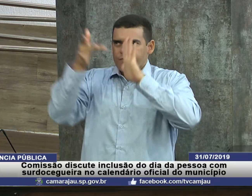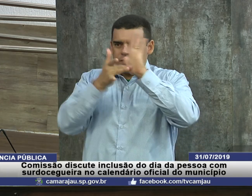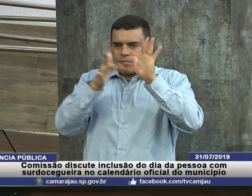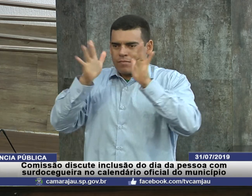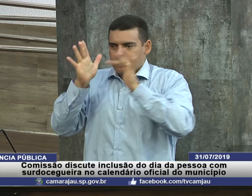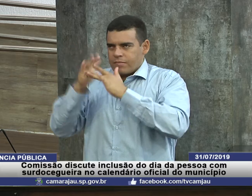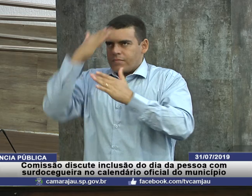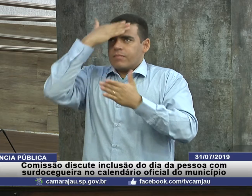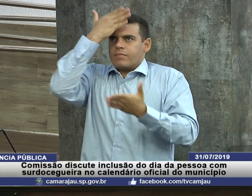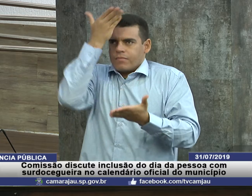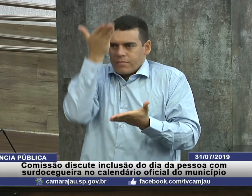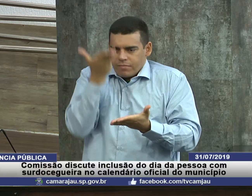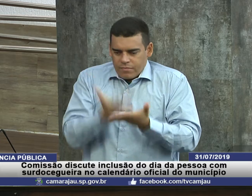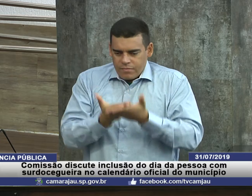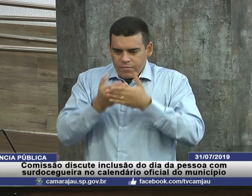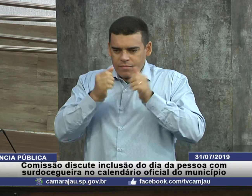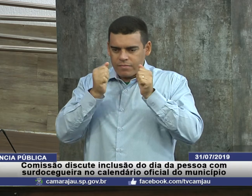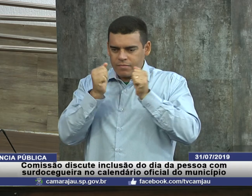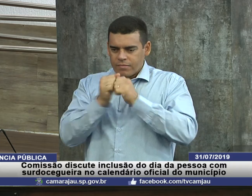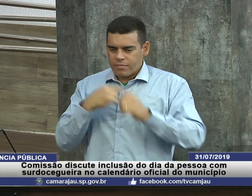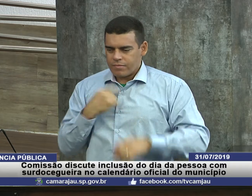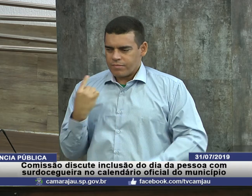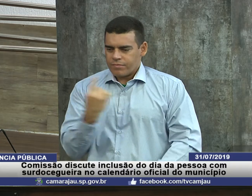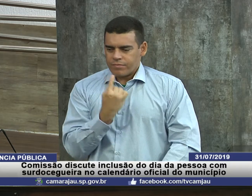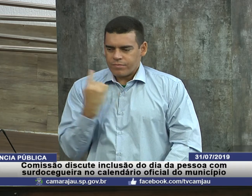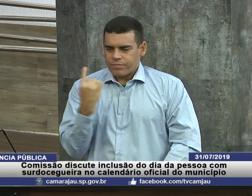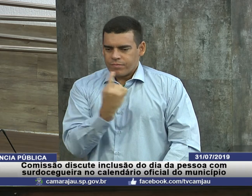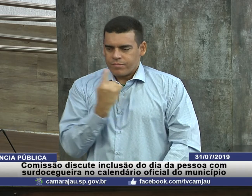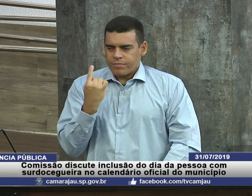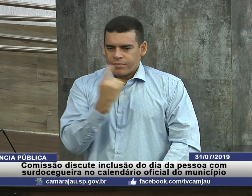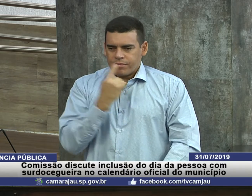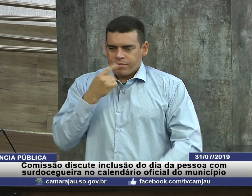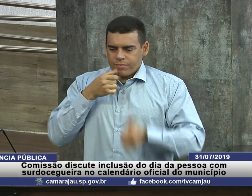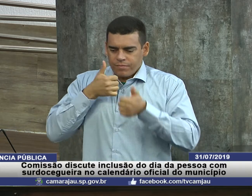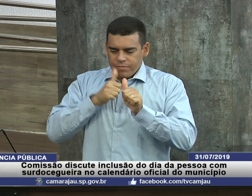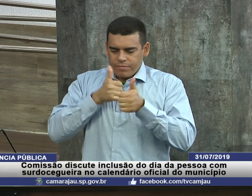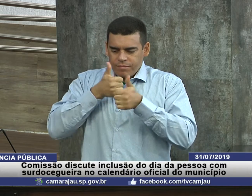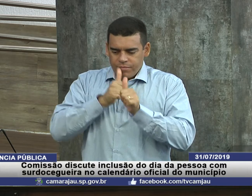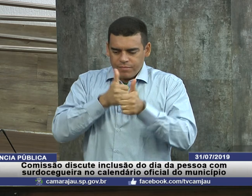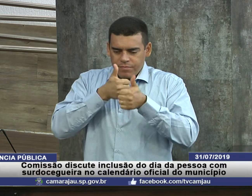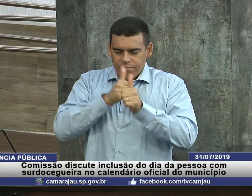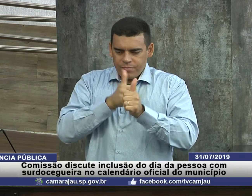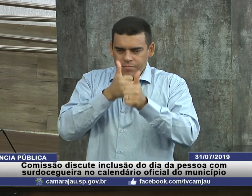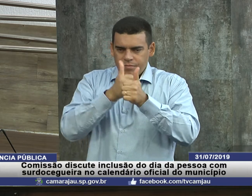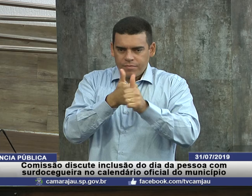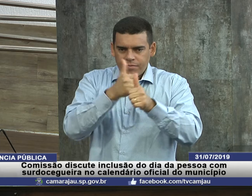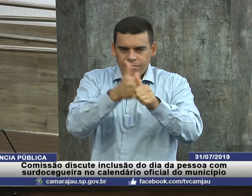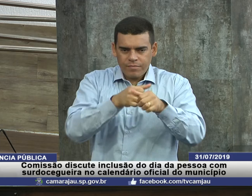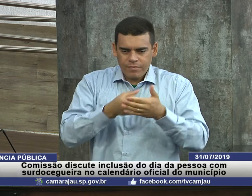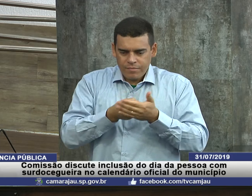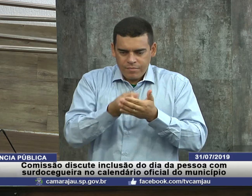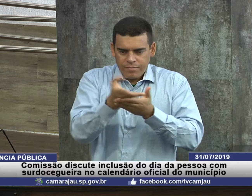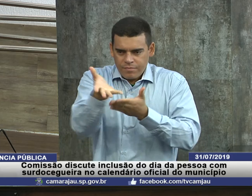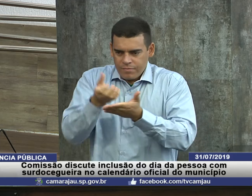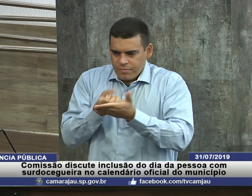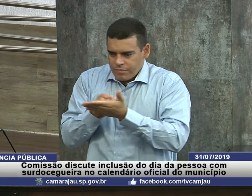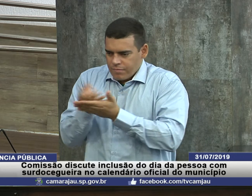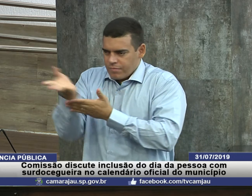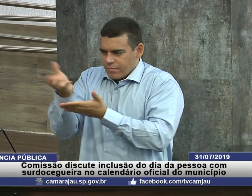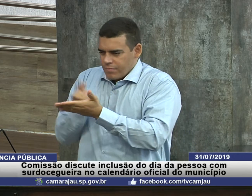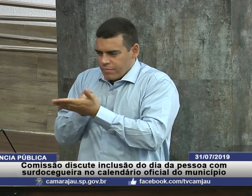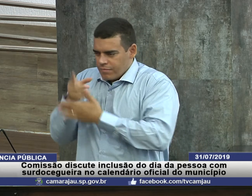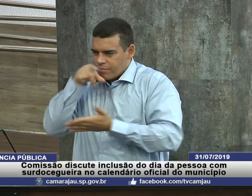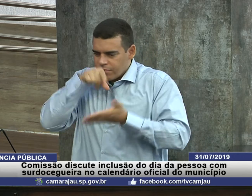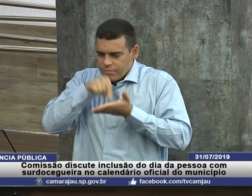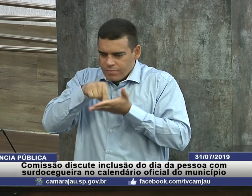para conseguir compreender onde é que eu tenho que ir, o que é que eu tenho que fazer. Então, assim, eu sou muito grato a Deus por conseguir resistir a tudo isso, né?